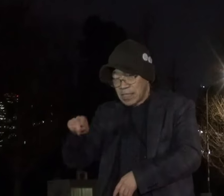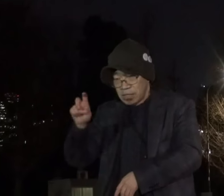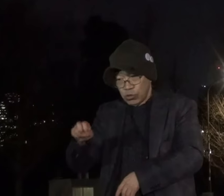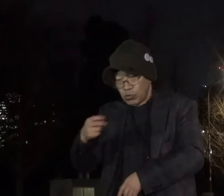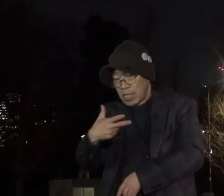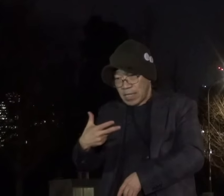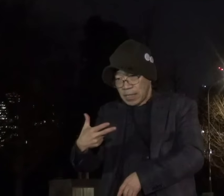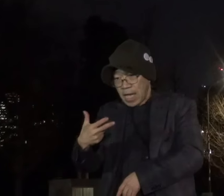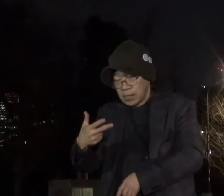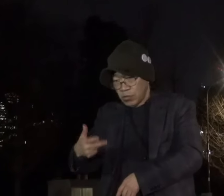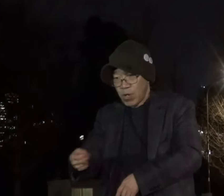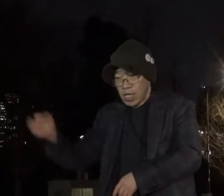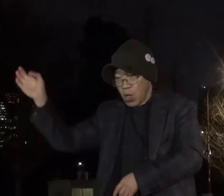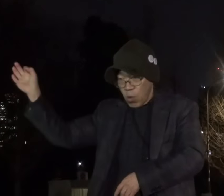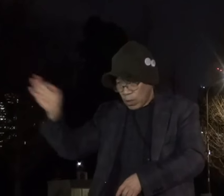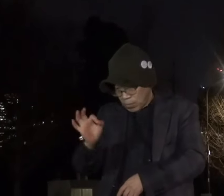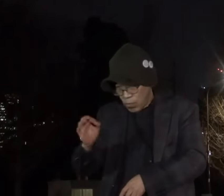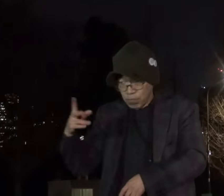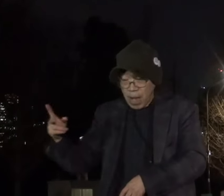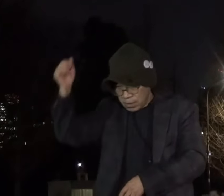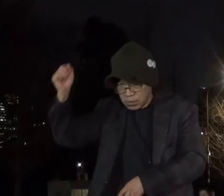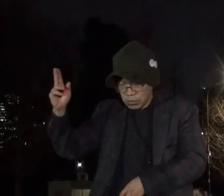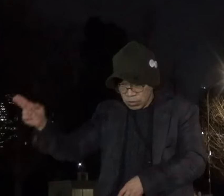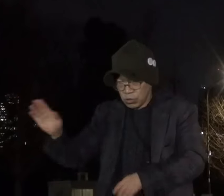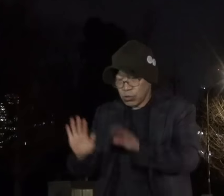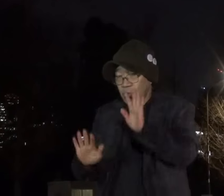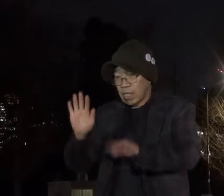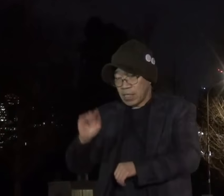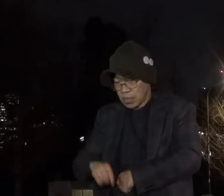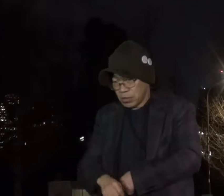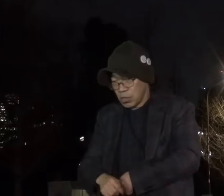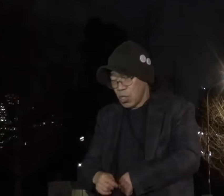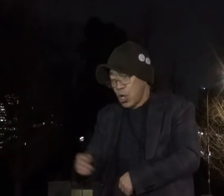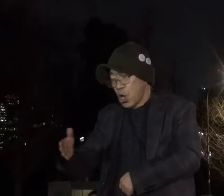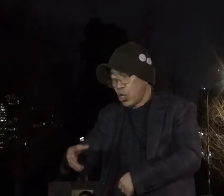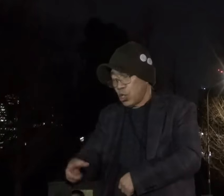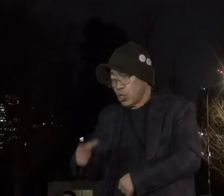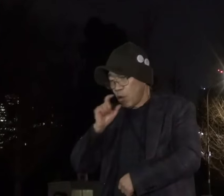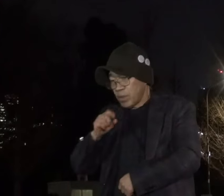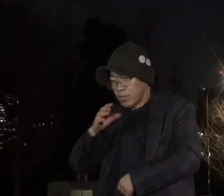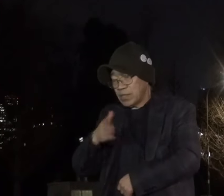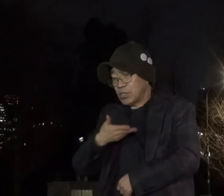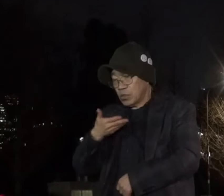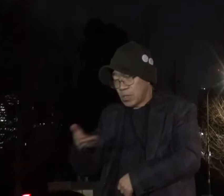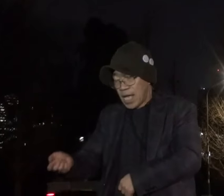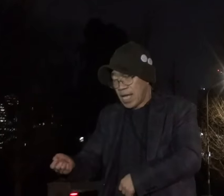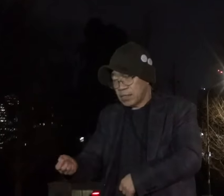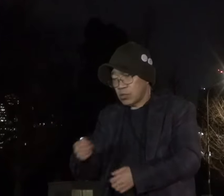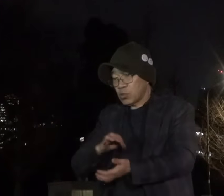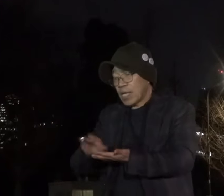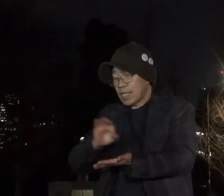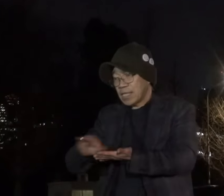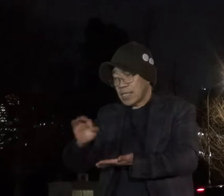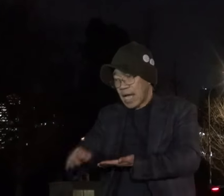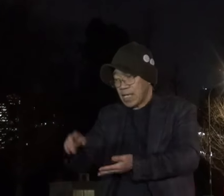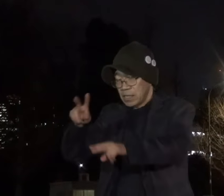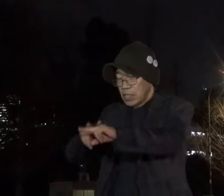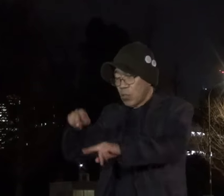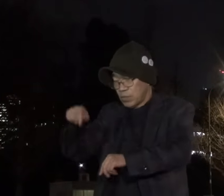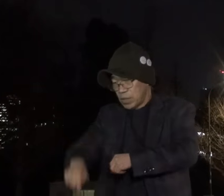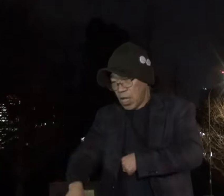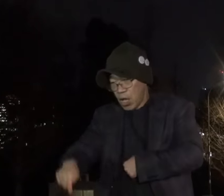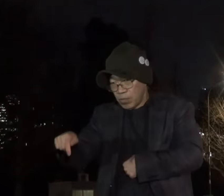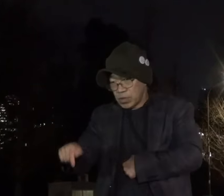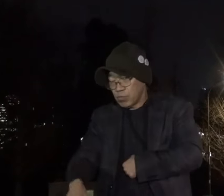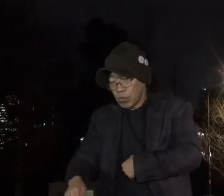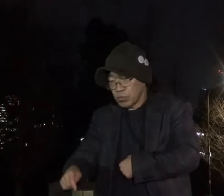に戻ることは不可能です。飲み水にしていた井戸水は汚染されている可能性が高く、しかも使用できないようにコンクリート